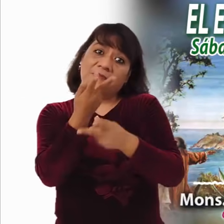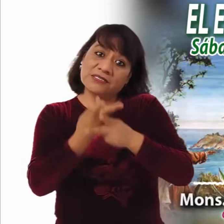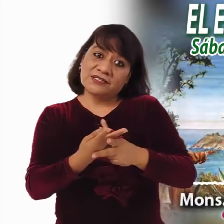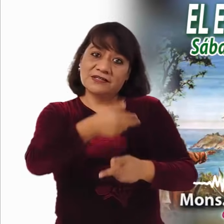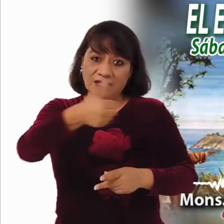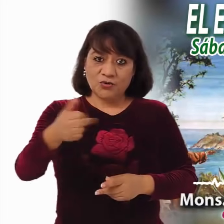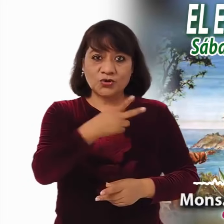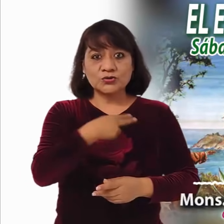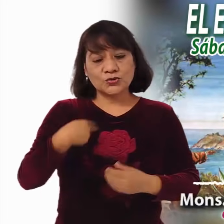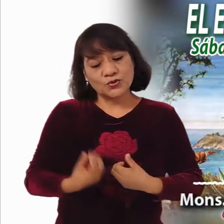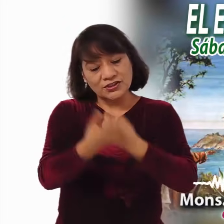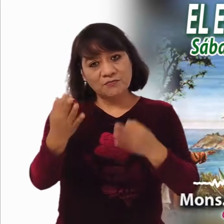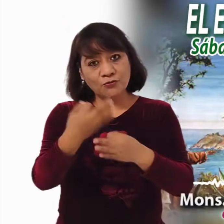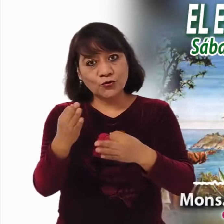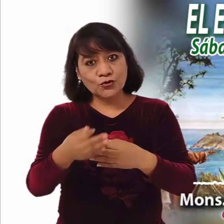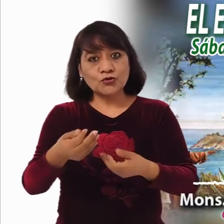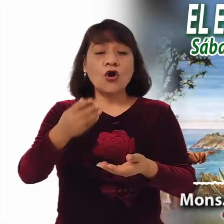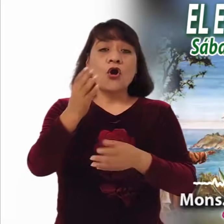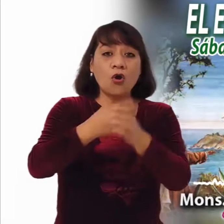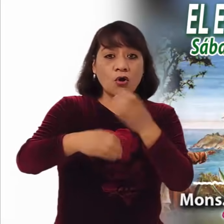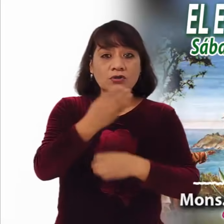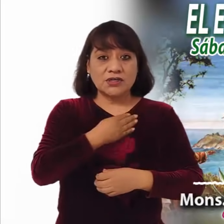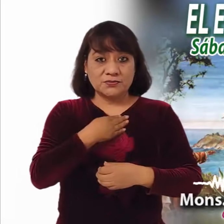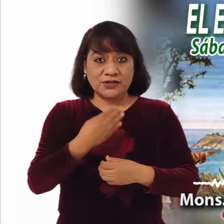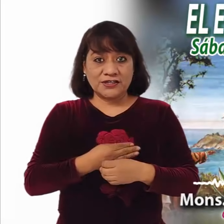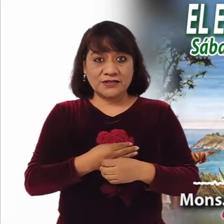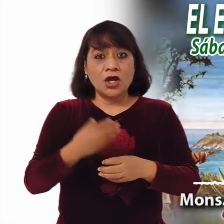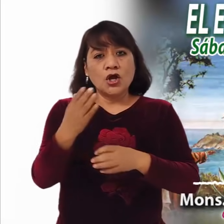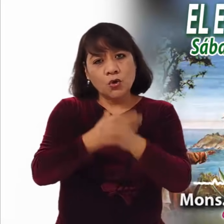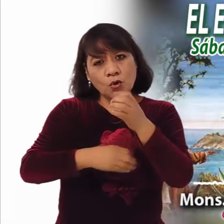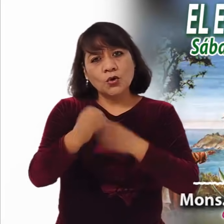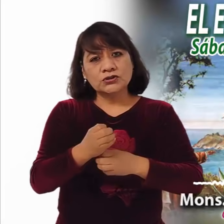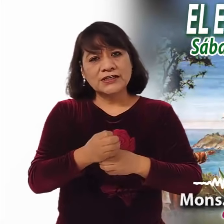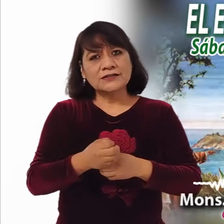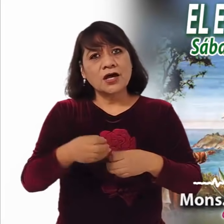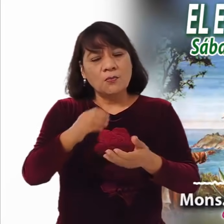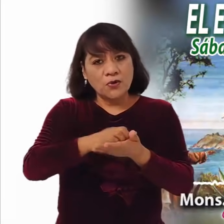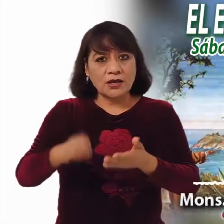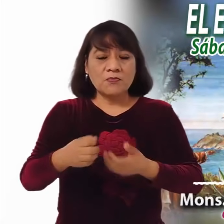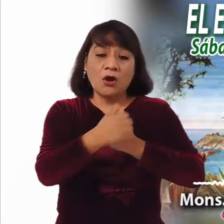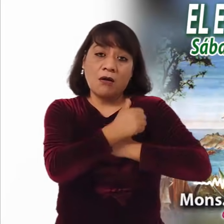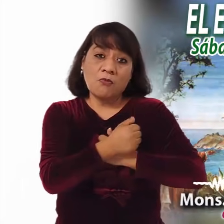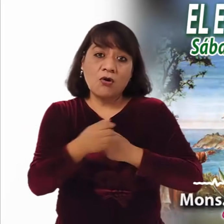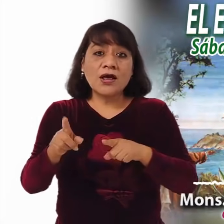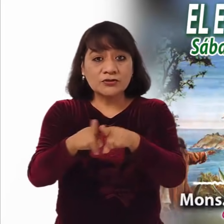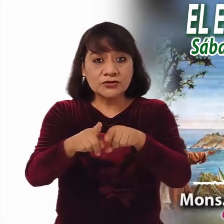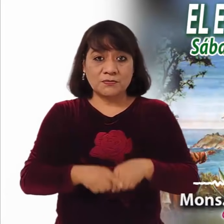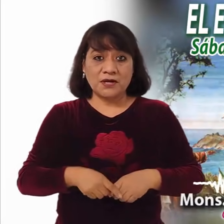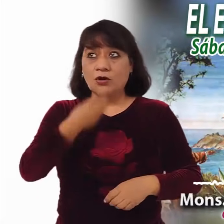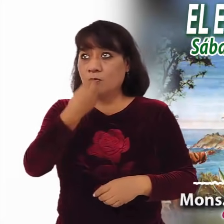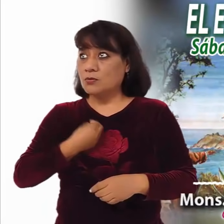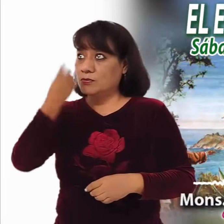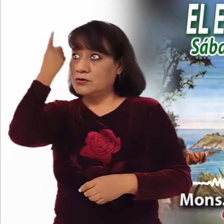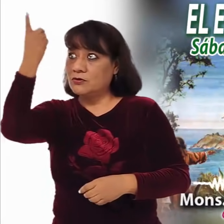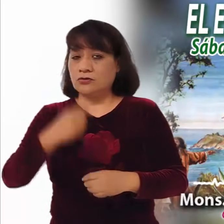con paciencia que cada uno dé los frutos esperados. Frutos que están directamente en relación con el amor al prójimo y